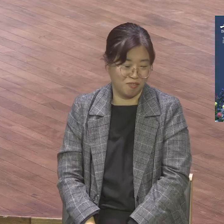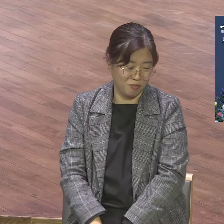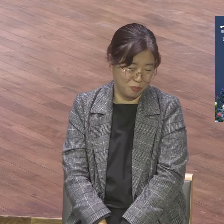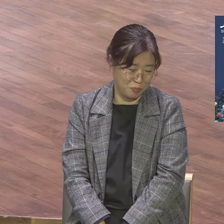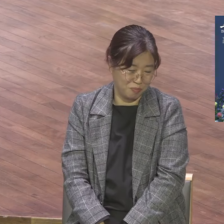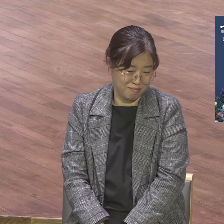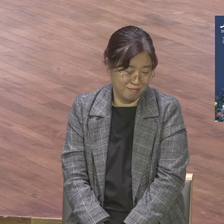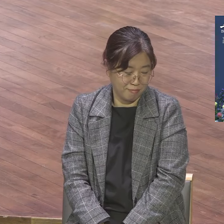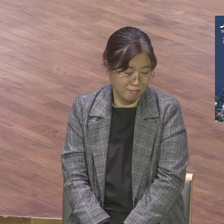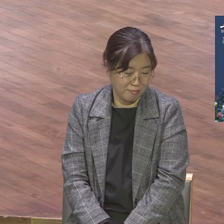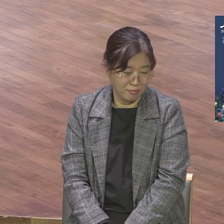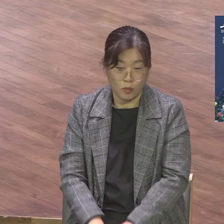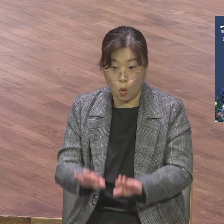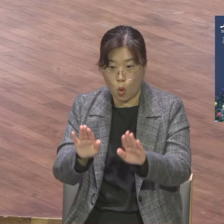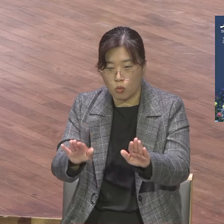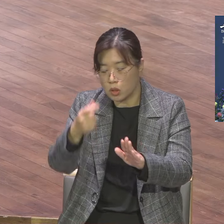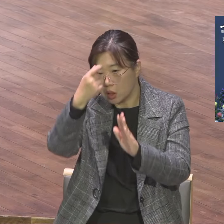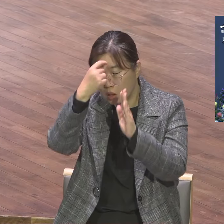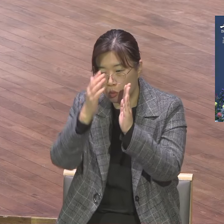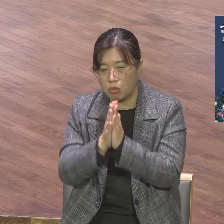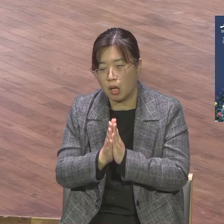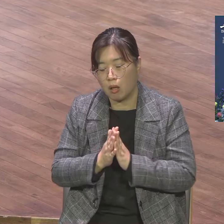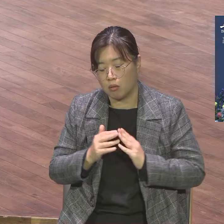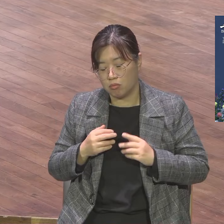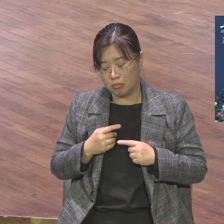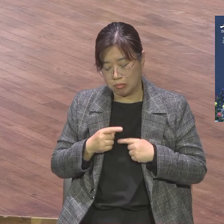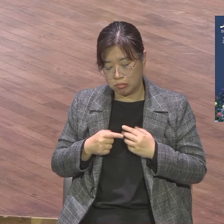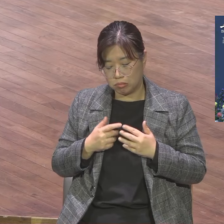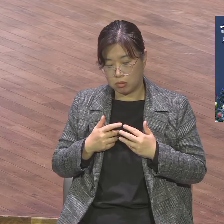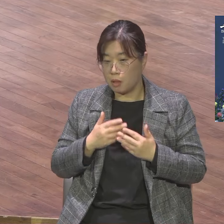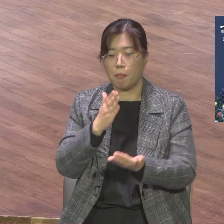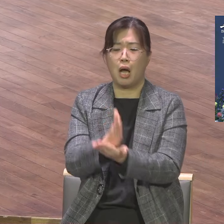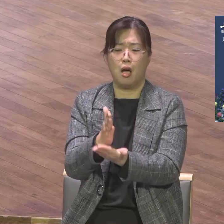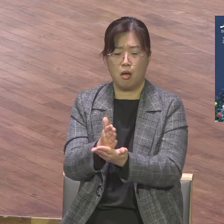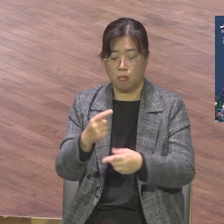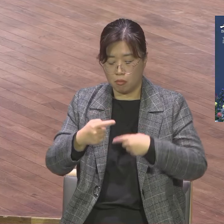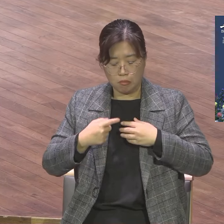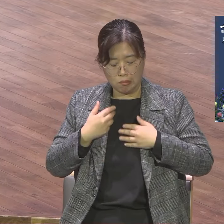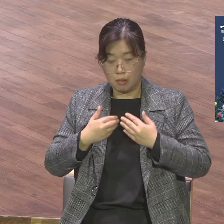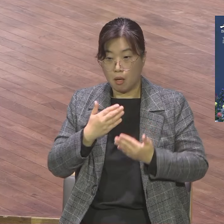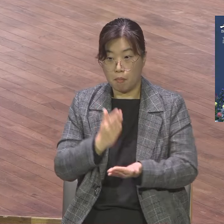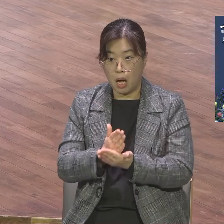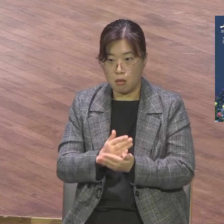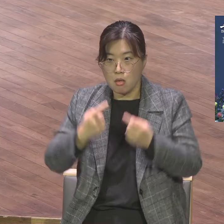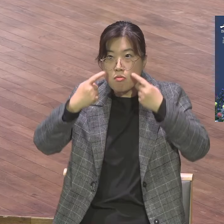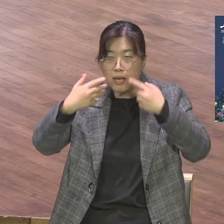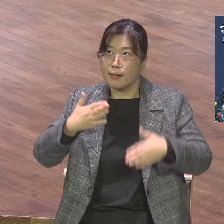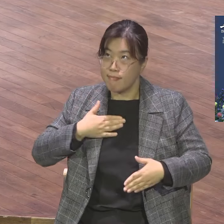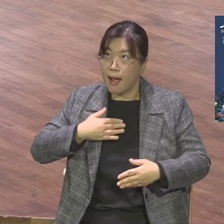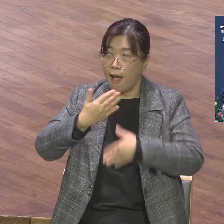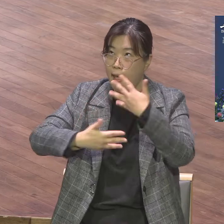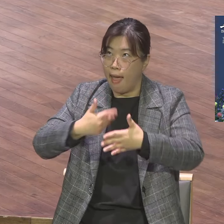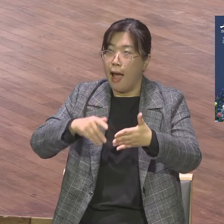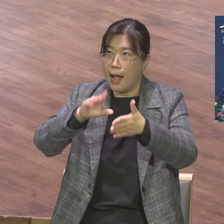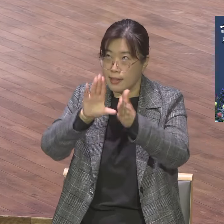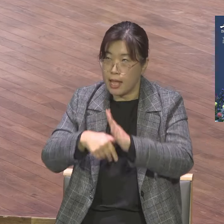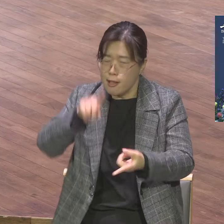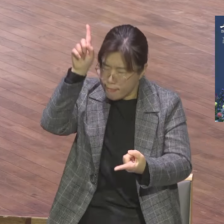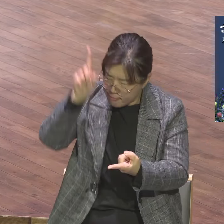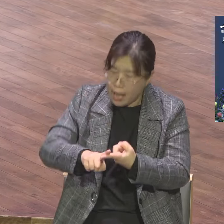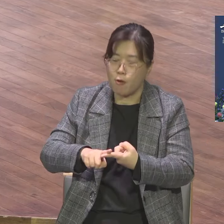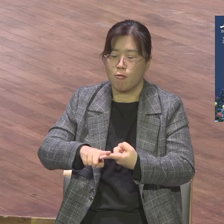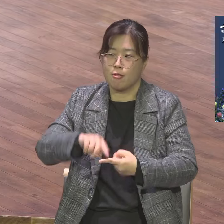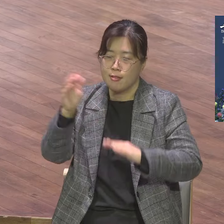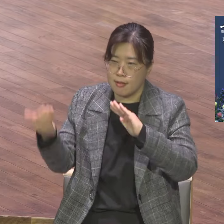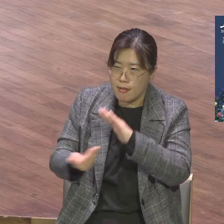기도도 힘차게 확신 가지고 내 입에서 나오는 기도 한마디 땅에 떨지 않고 응답된다는 확신 가지고 하늘에 부르짖으시길 바랍니다.